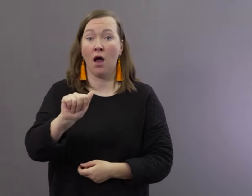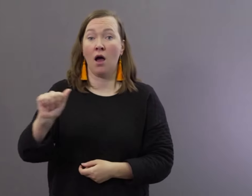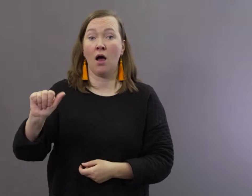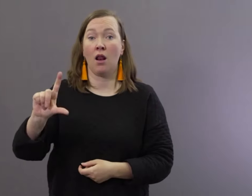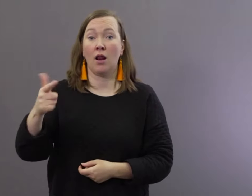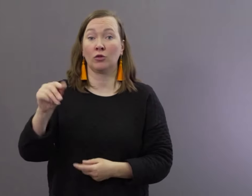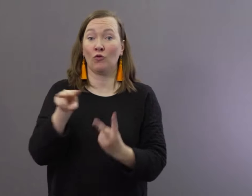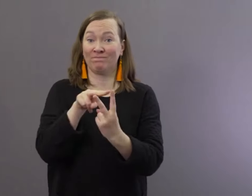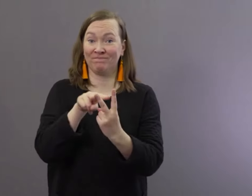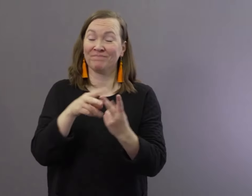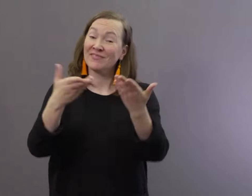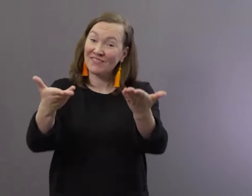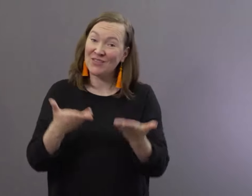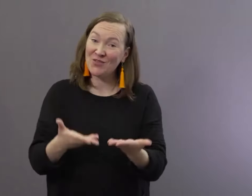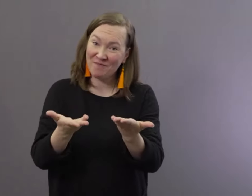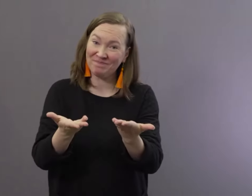erityisasiantuntija Annika Aalto.